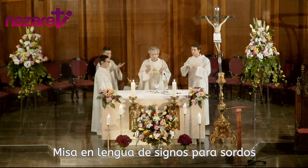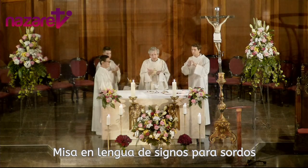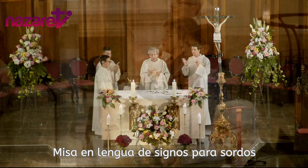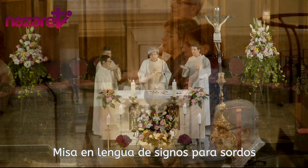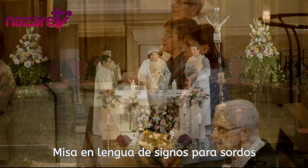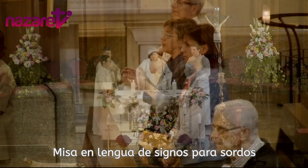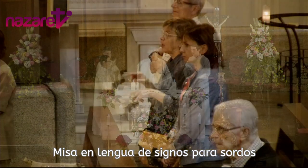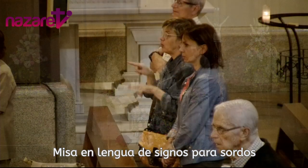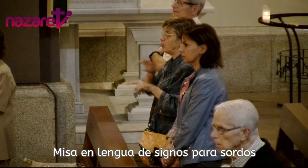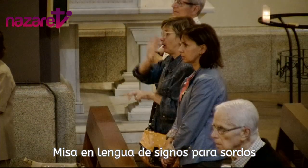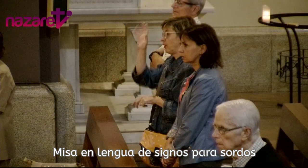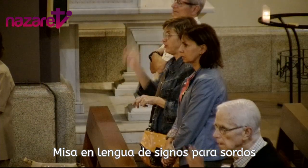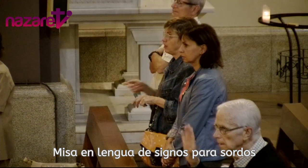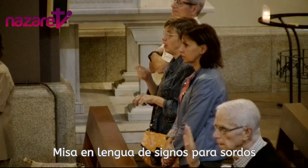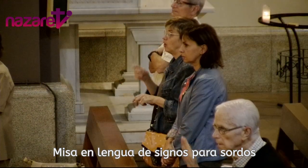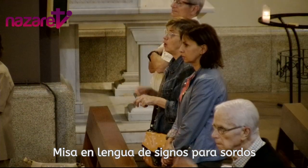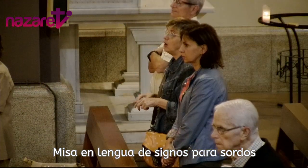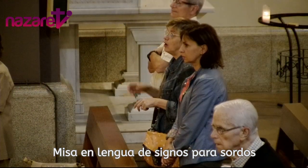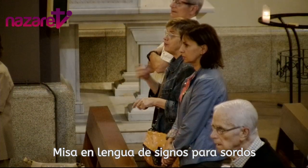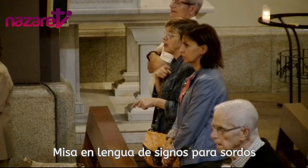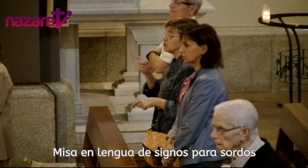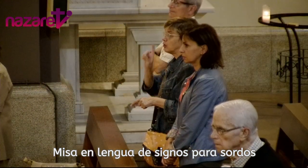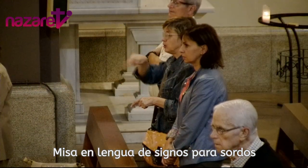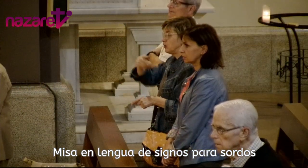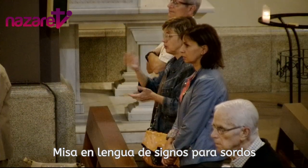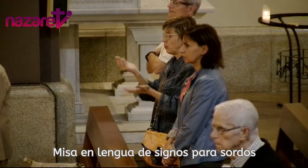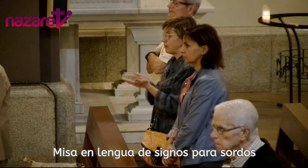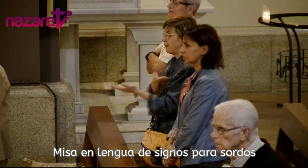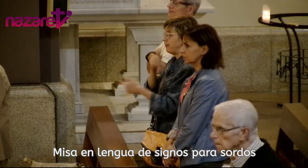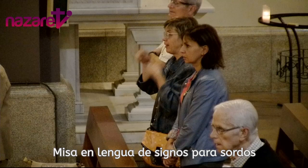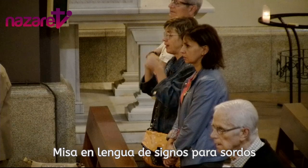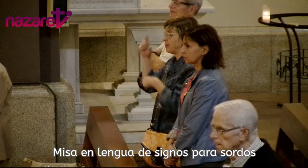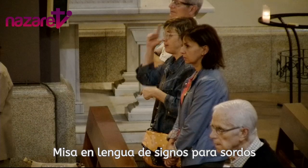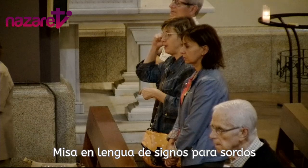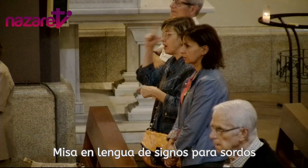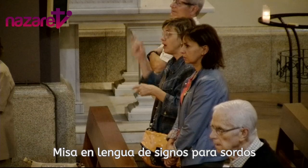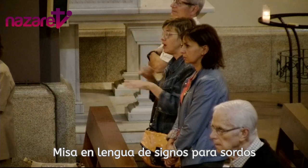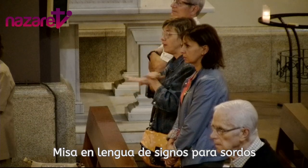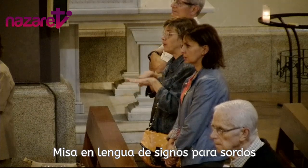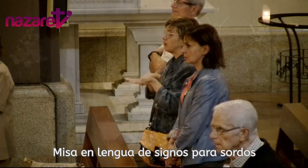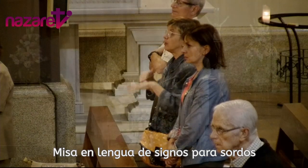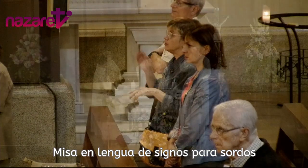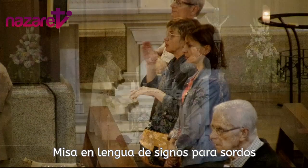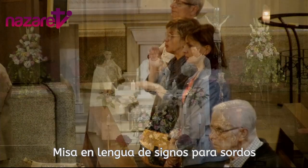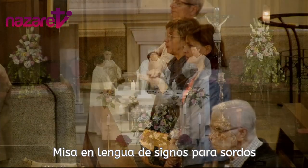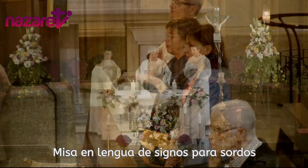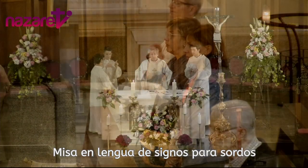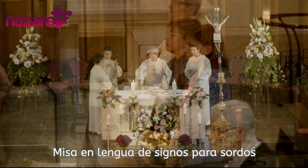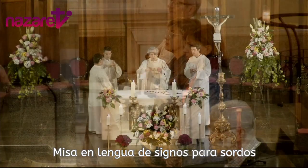la tierra como en el cielo. Danos hoy nuestro pan de cada día, perdona nuestras ofensas,